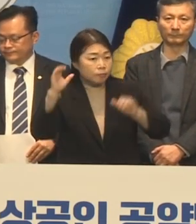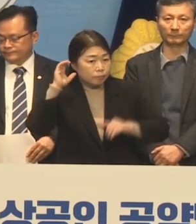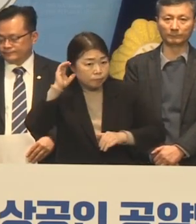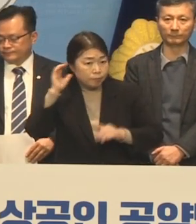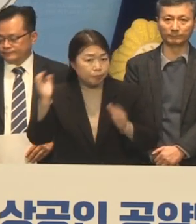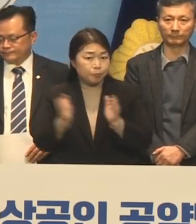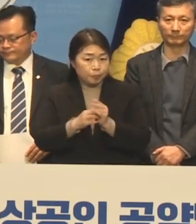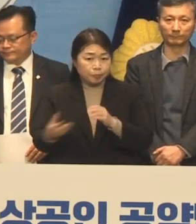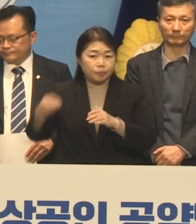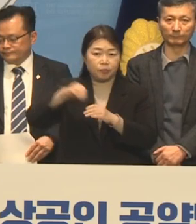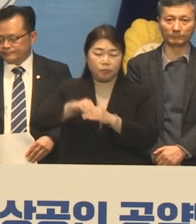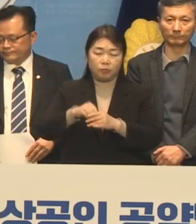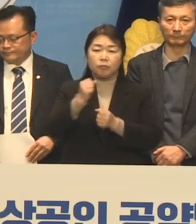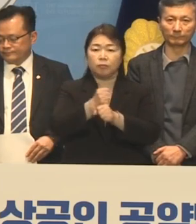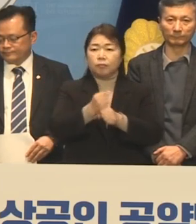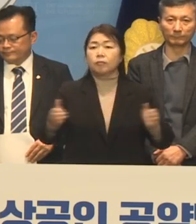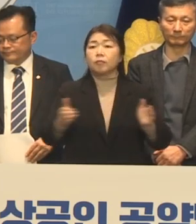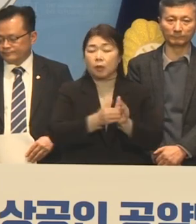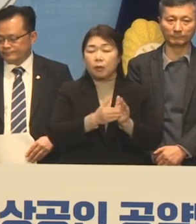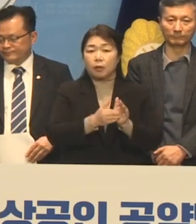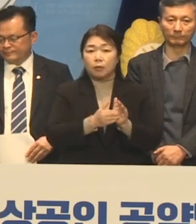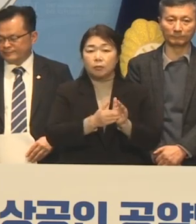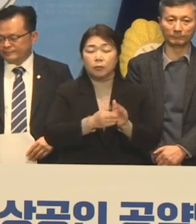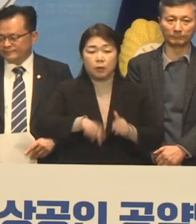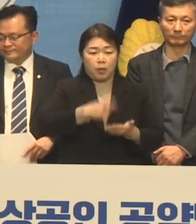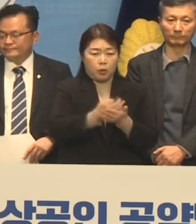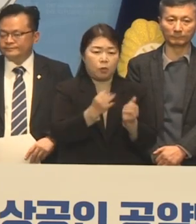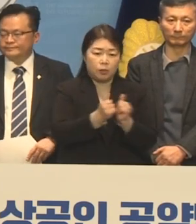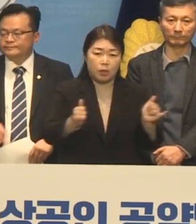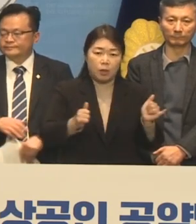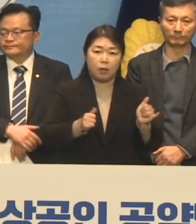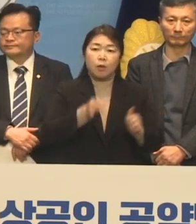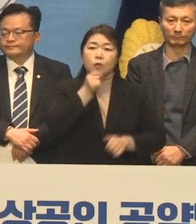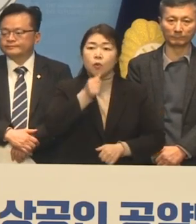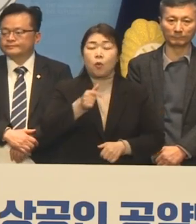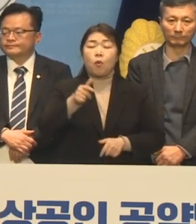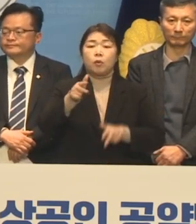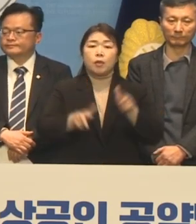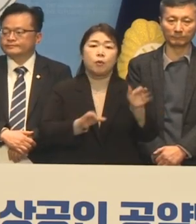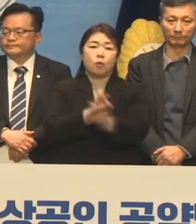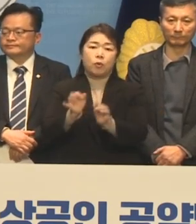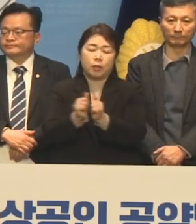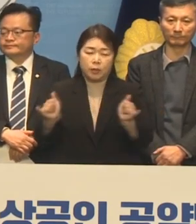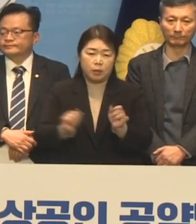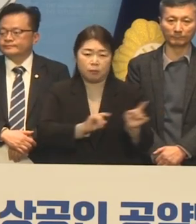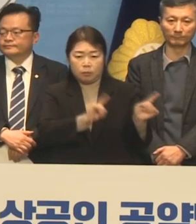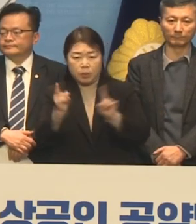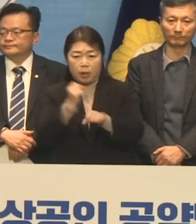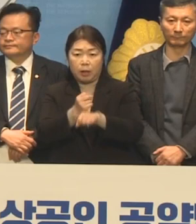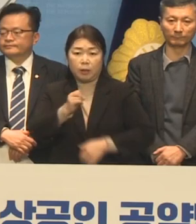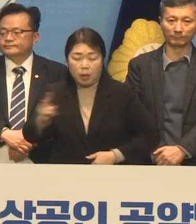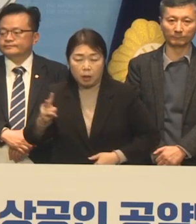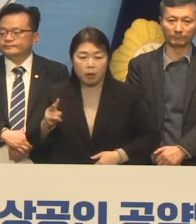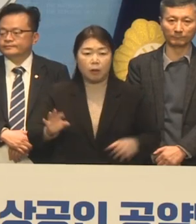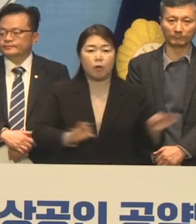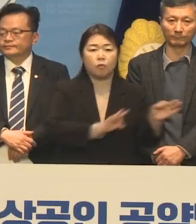드립니다. 소상공인 자영업자가 살아야 민생도 살고 경제도 살아날 수